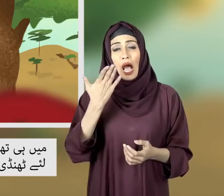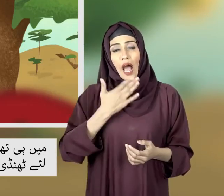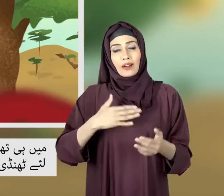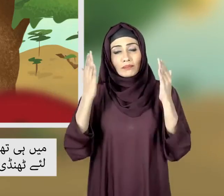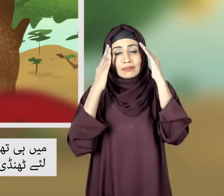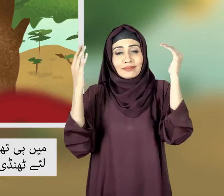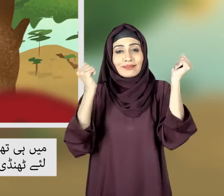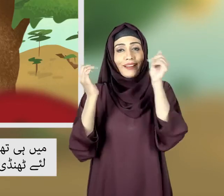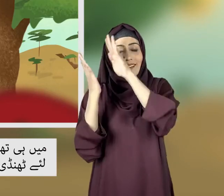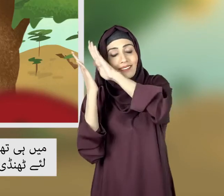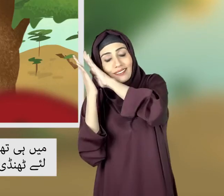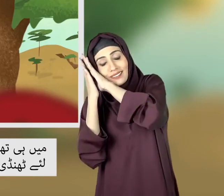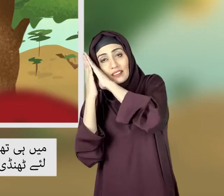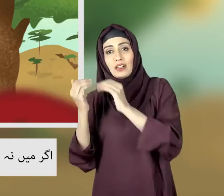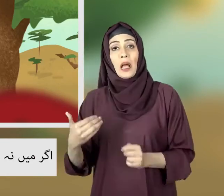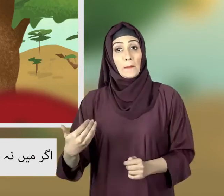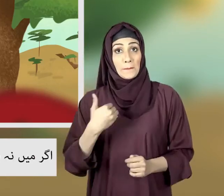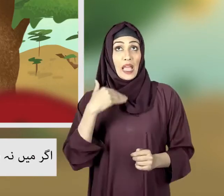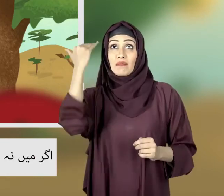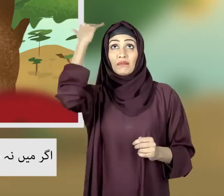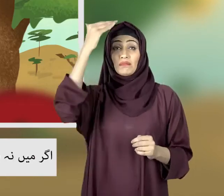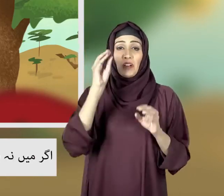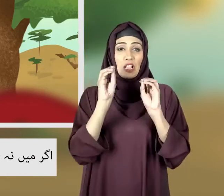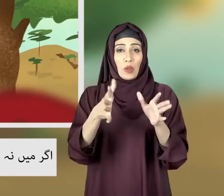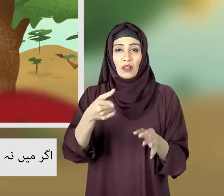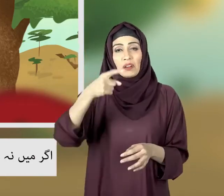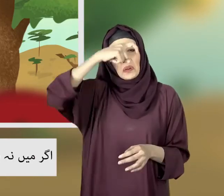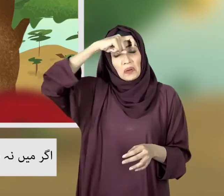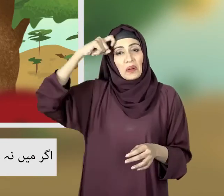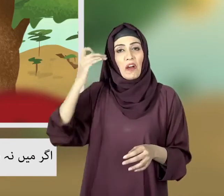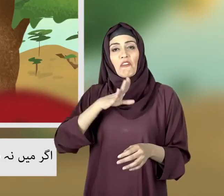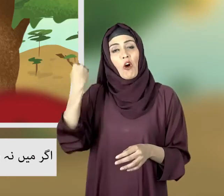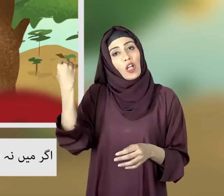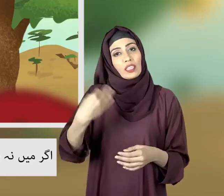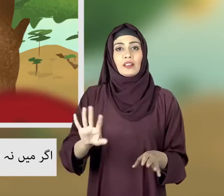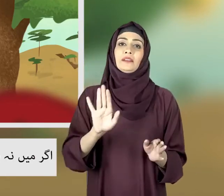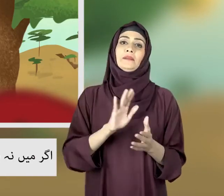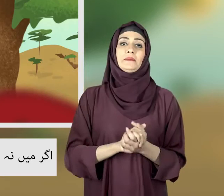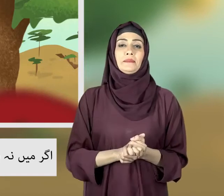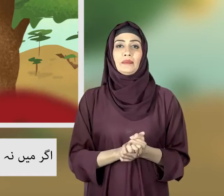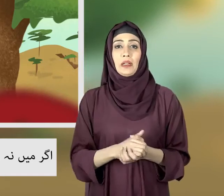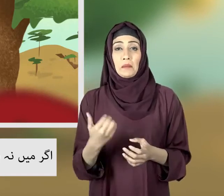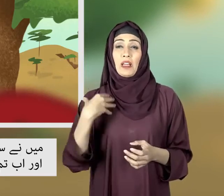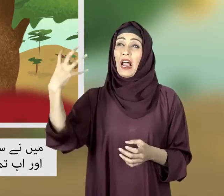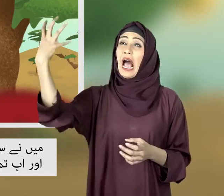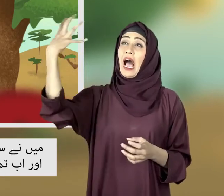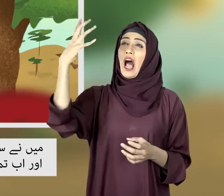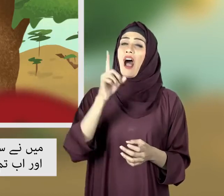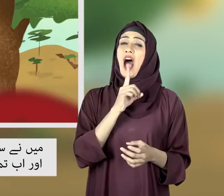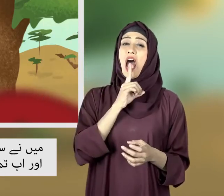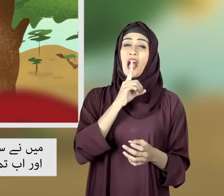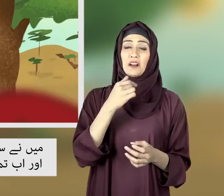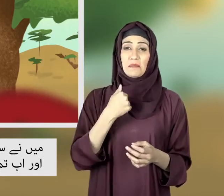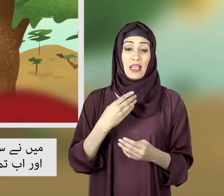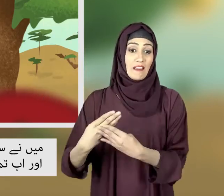اور تم پر سکون نیند سوئے اگر میں نہ ہوتا تو اب تک تم گرمی سے مر گئے ہوتے میں نے سورج